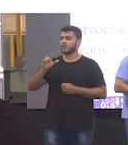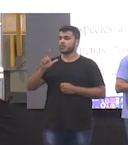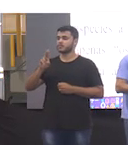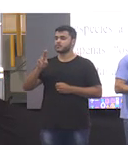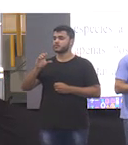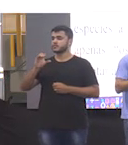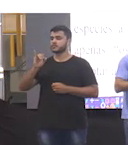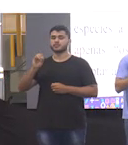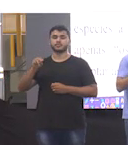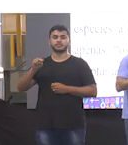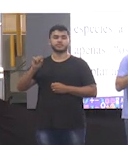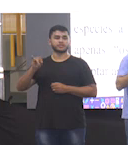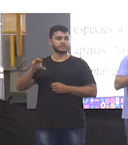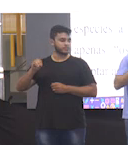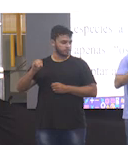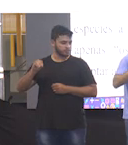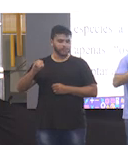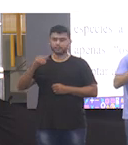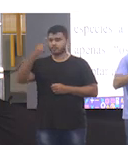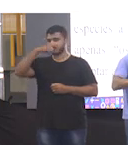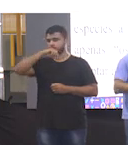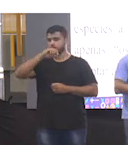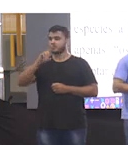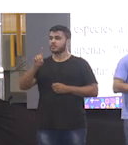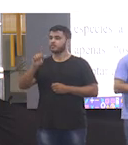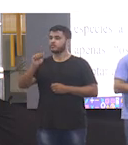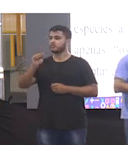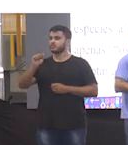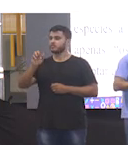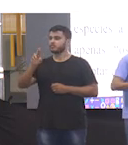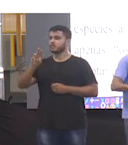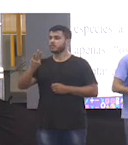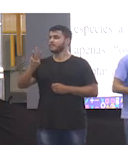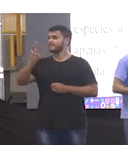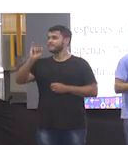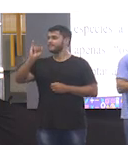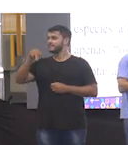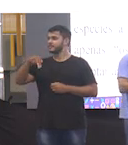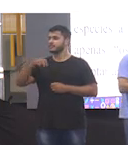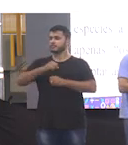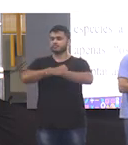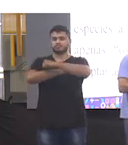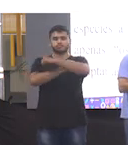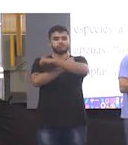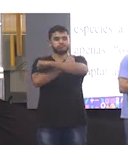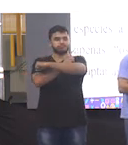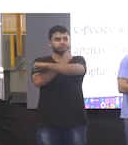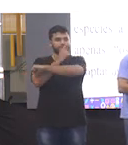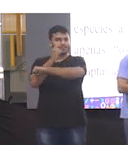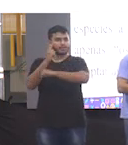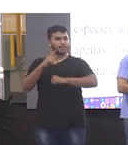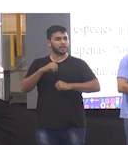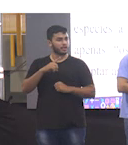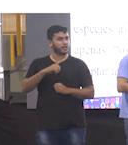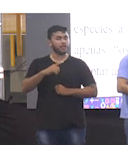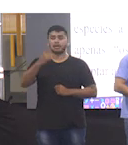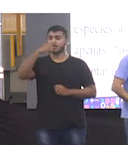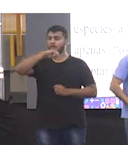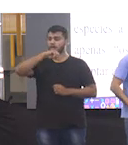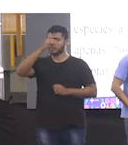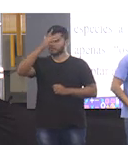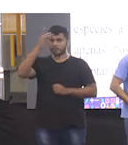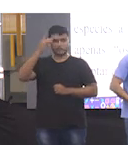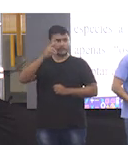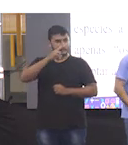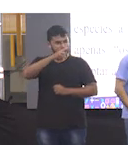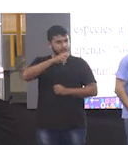de evolução das espécies a partir da seleção natural. Ou seja, diz que apenas os fortes, aqueles